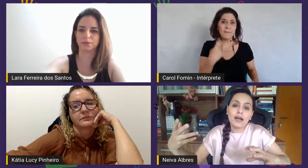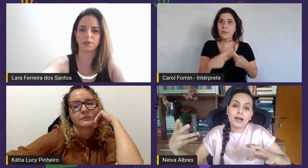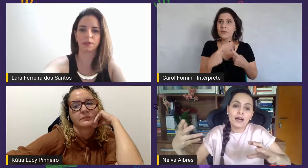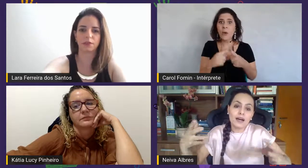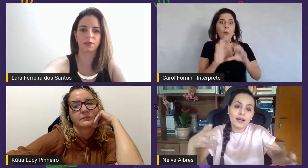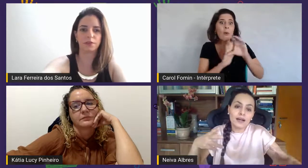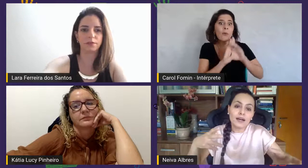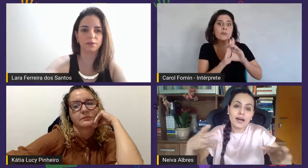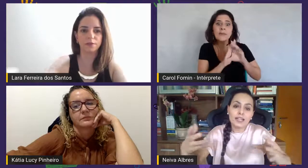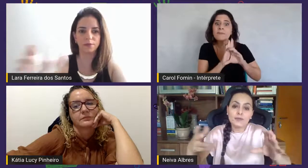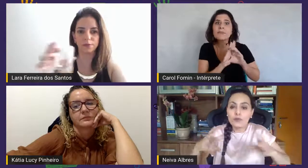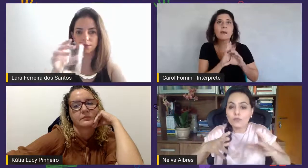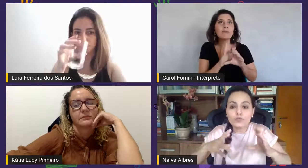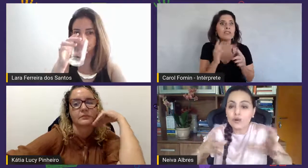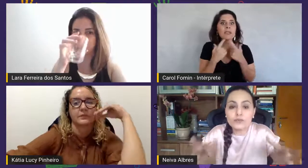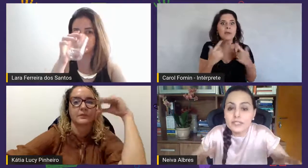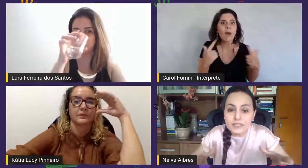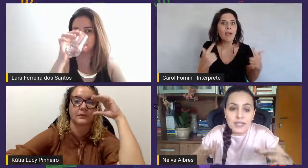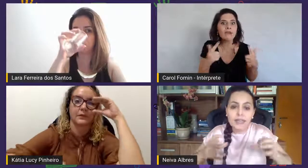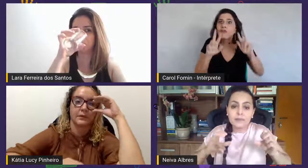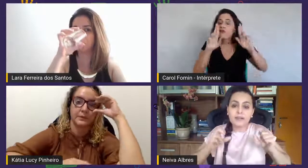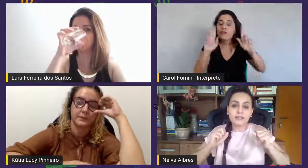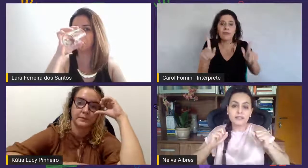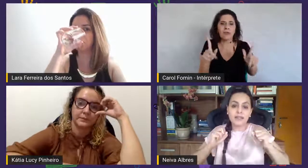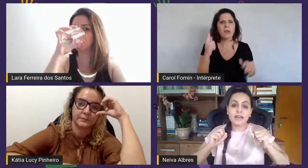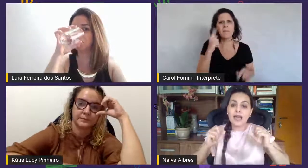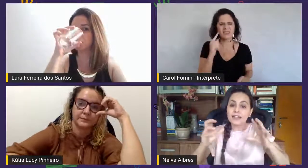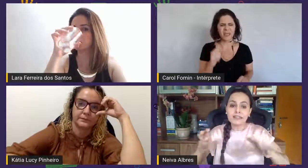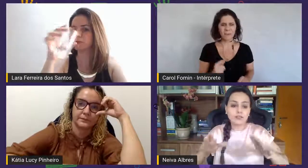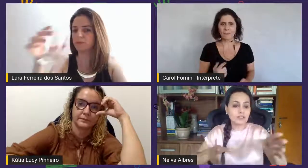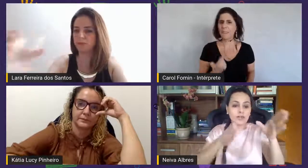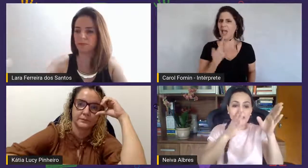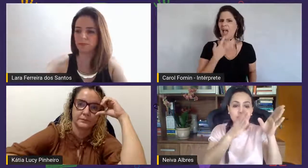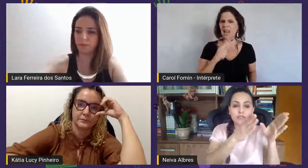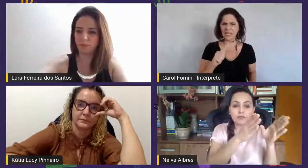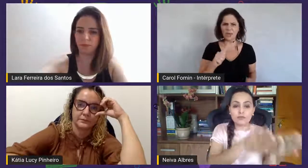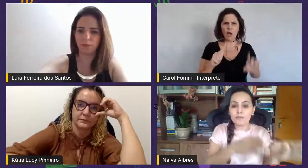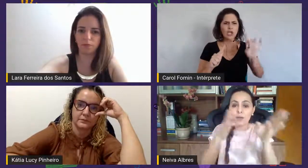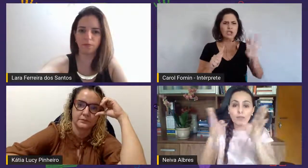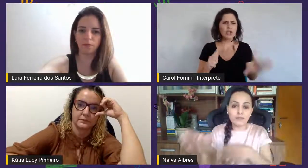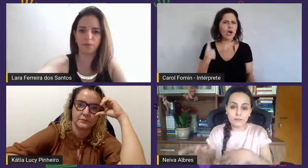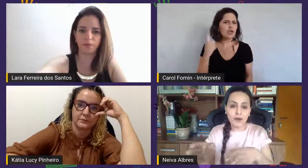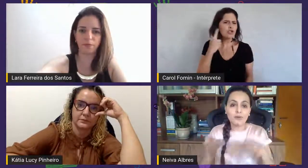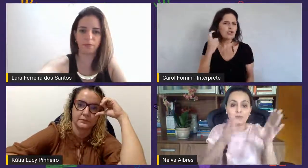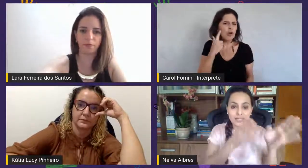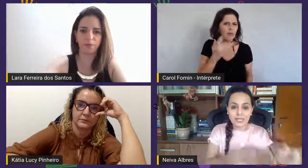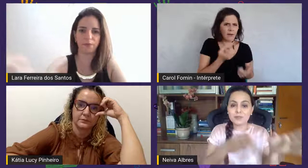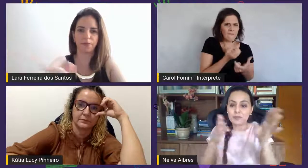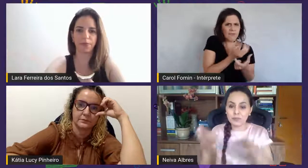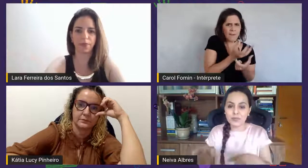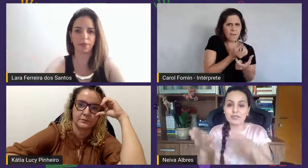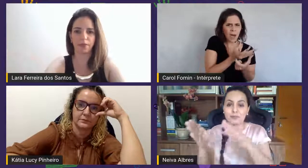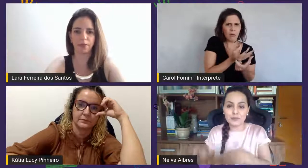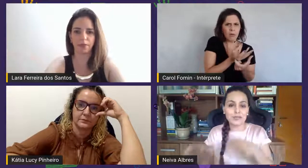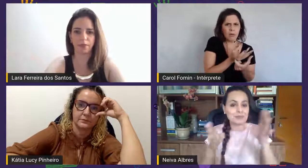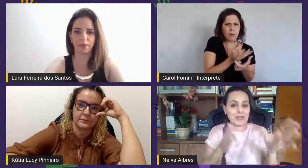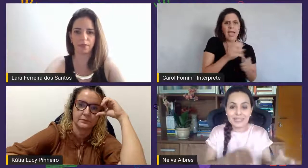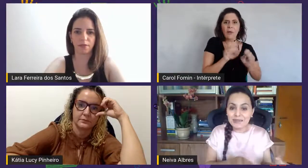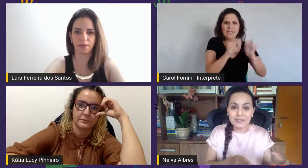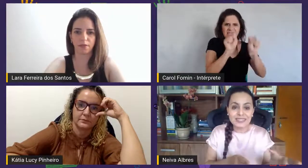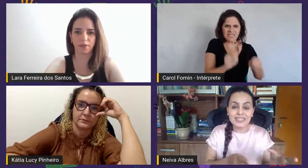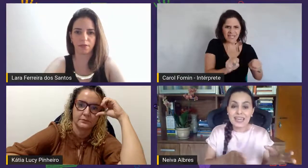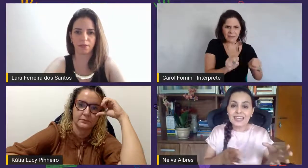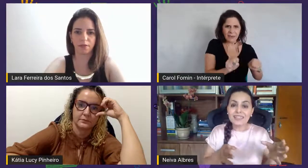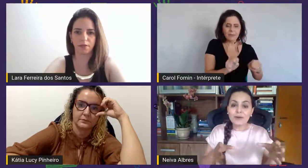como a língua como só um sistema, né? A tradução é do verbal para o verbal, da Libras para o português, do português